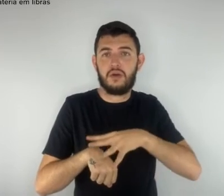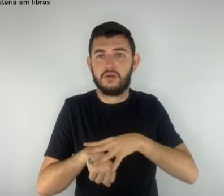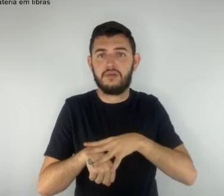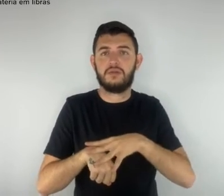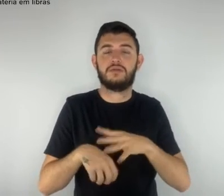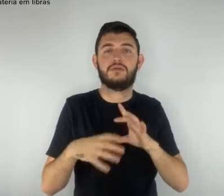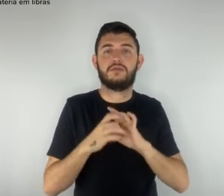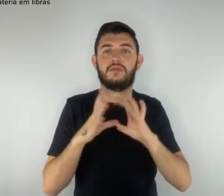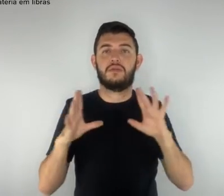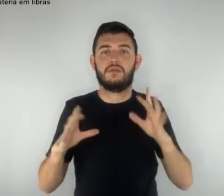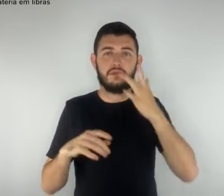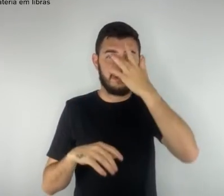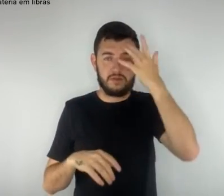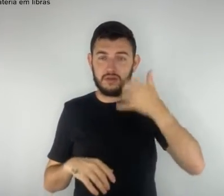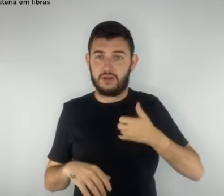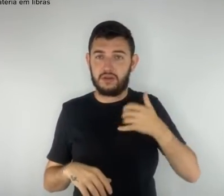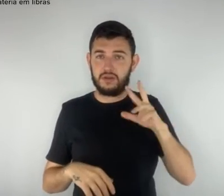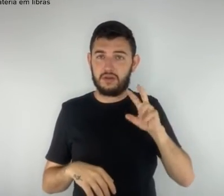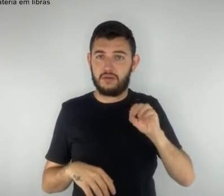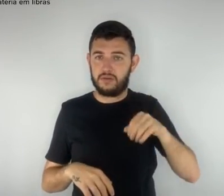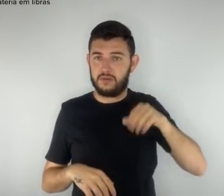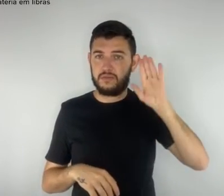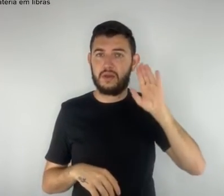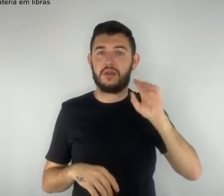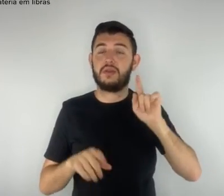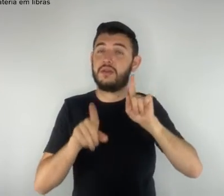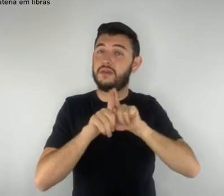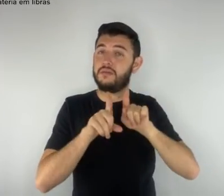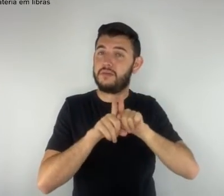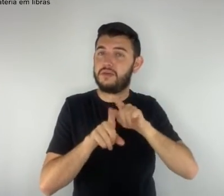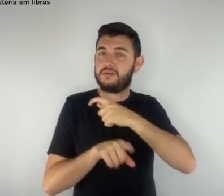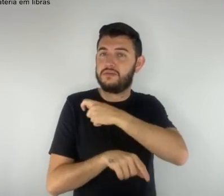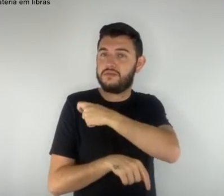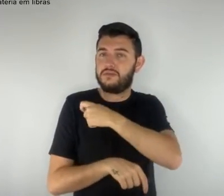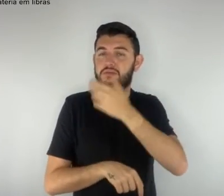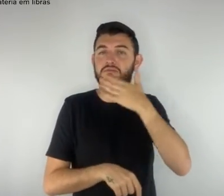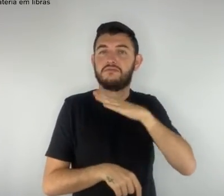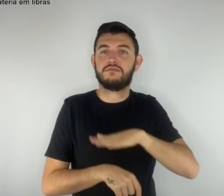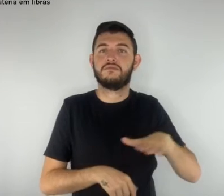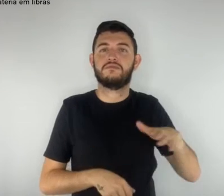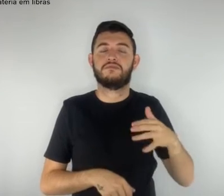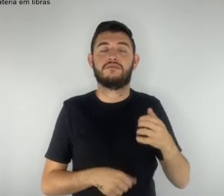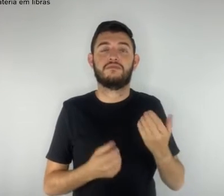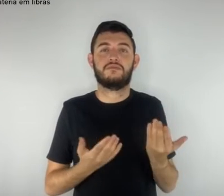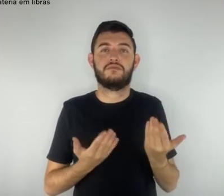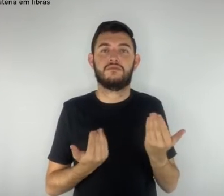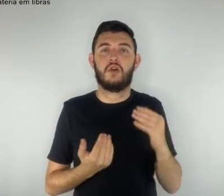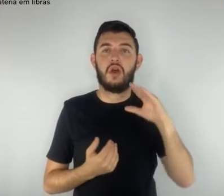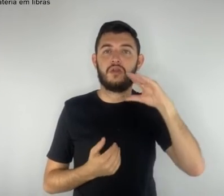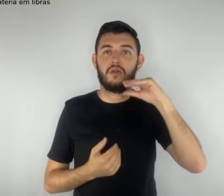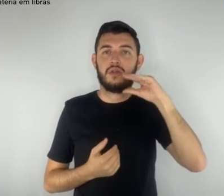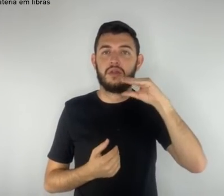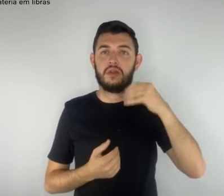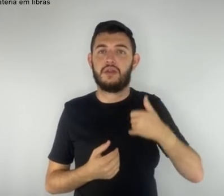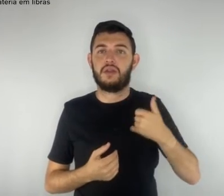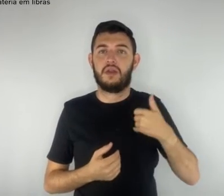de estudantes. Crianças e adolescentes acima de 12 anos já devem ter seu esquema